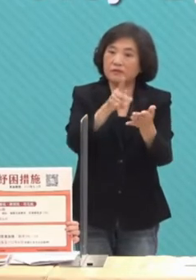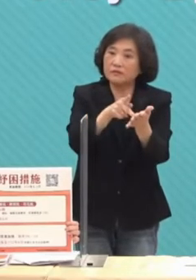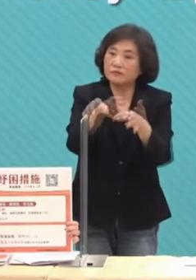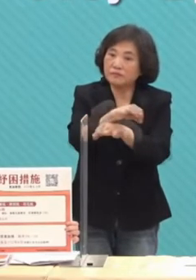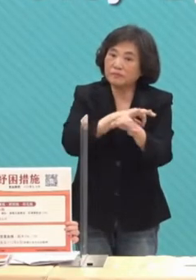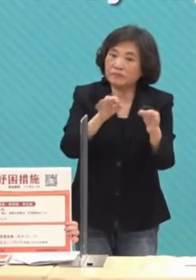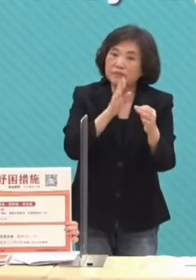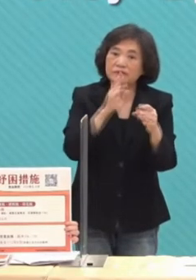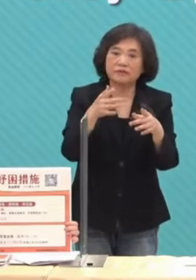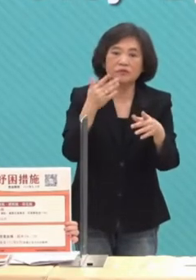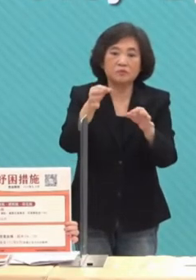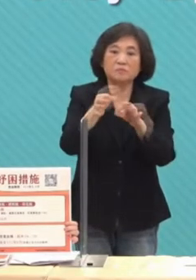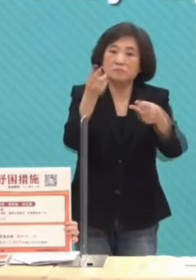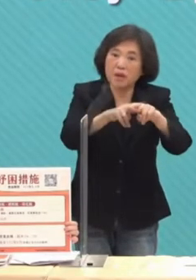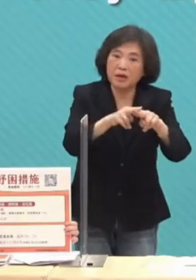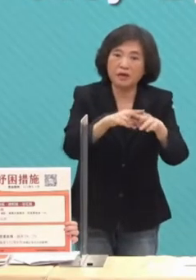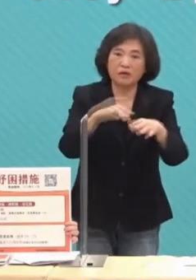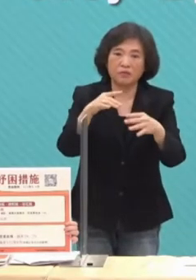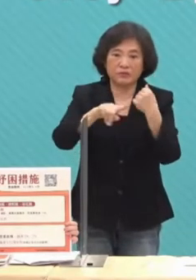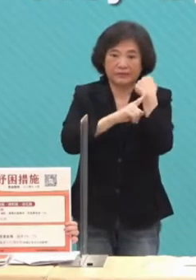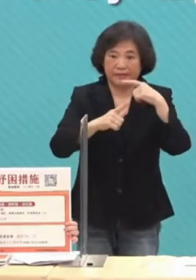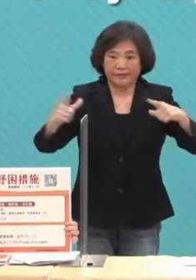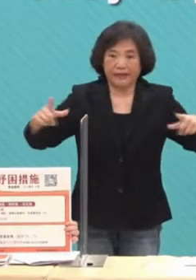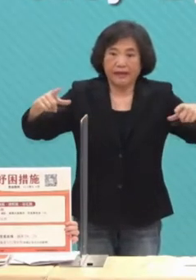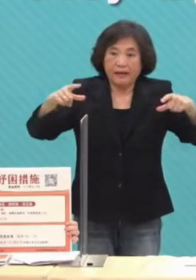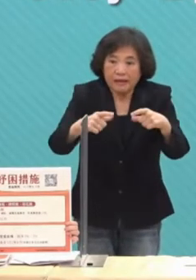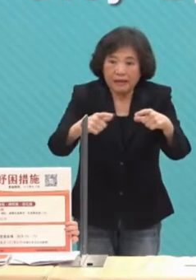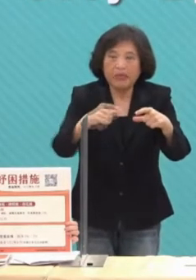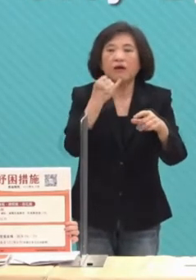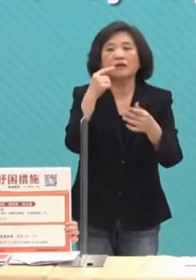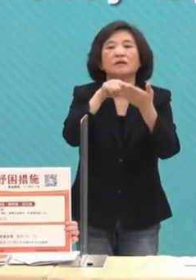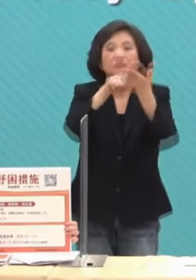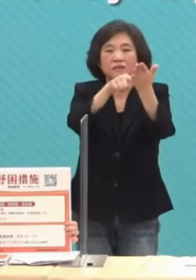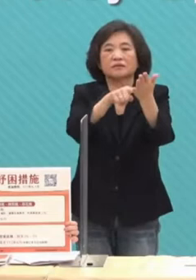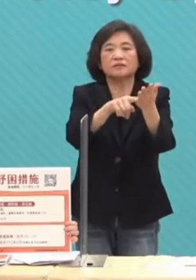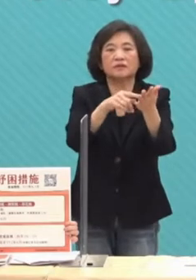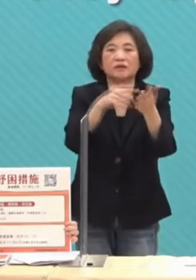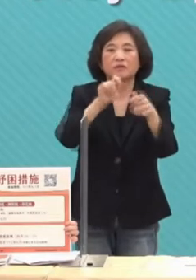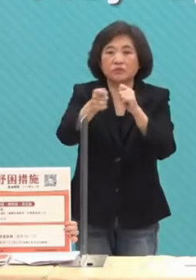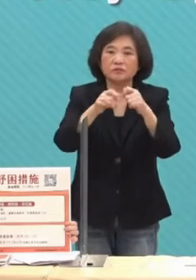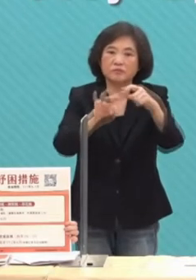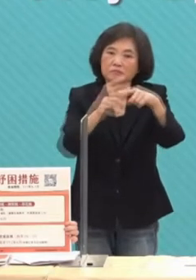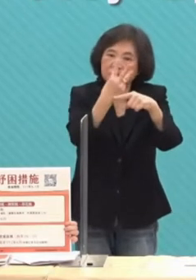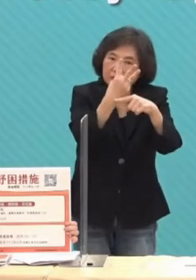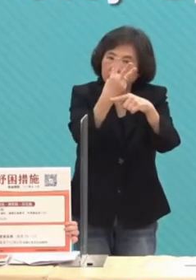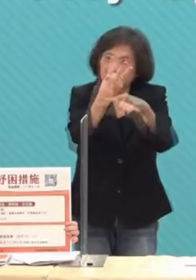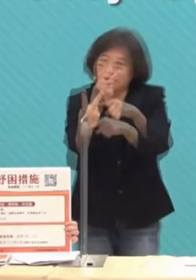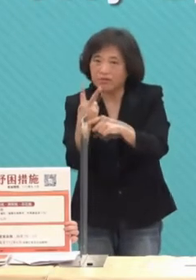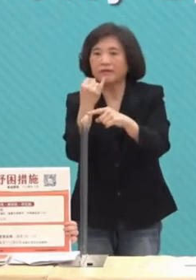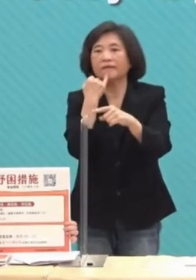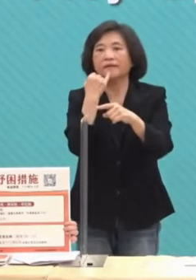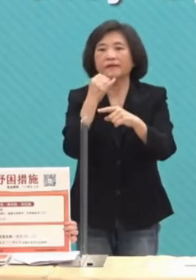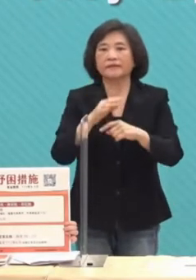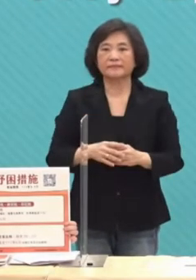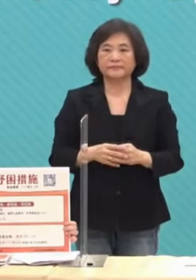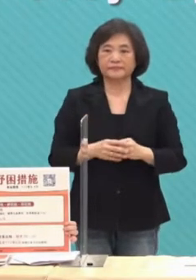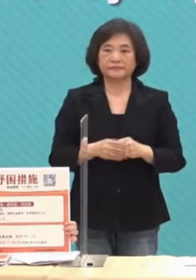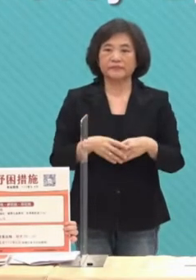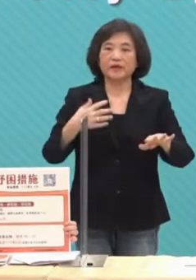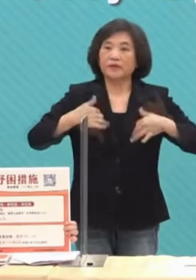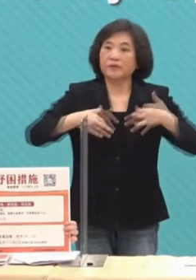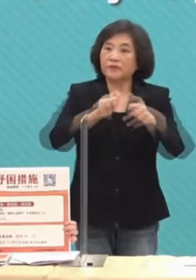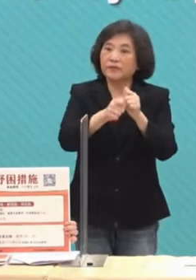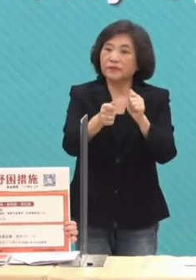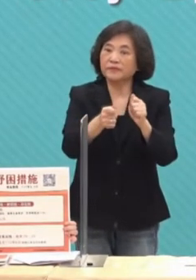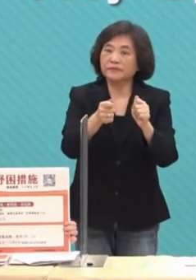如果你有停业，那你的面积有缩减的话，也可以来跟税捐处申请税率3%降到2%。那在娱乐